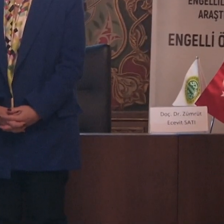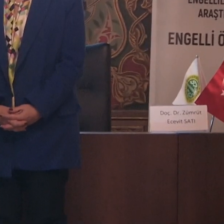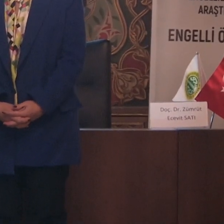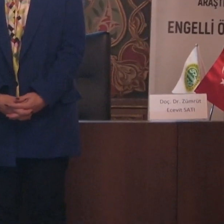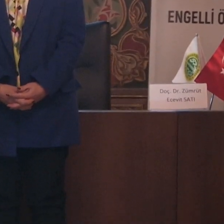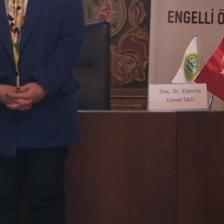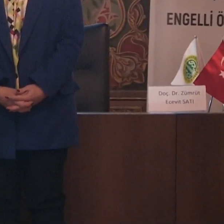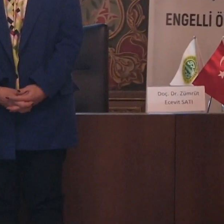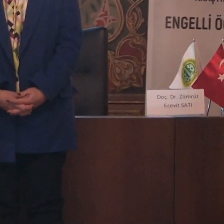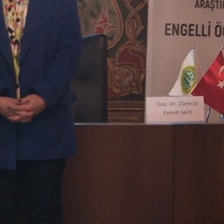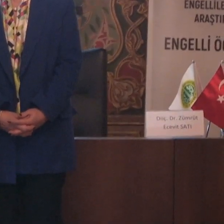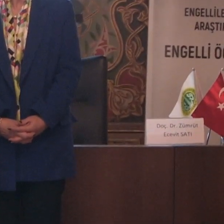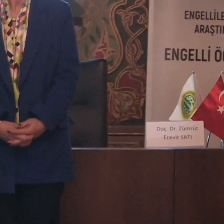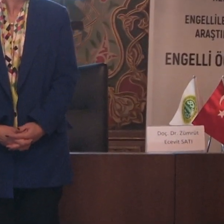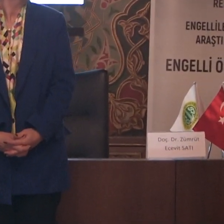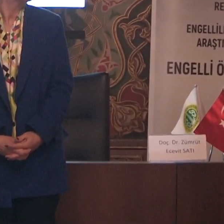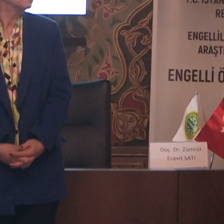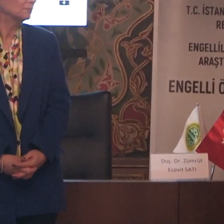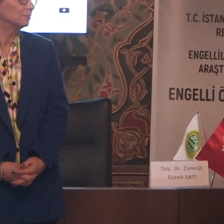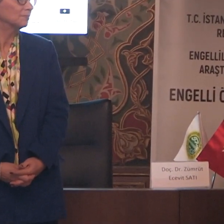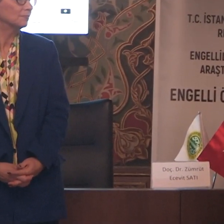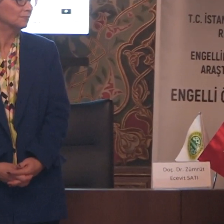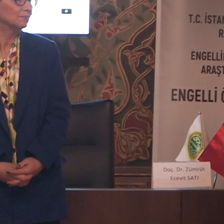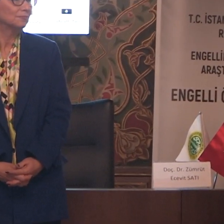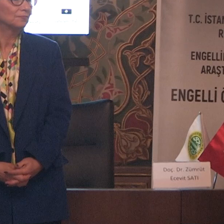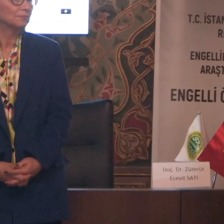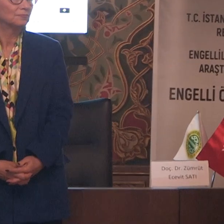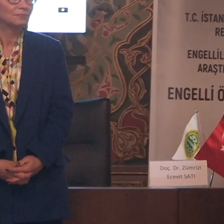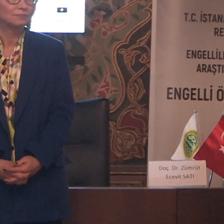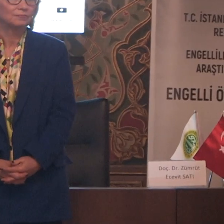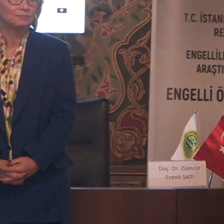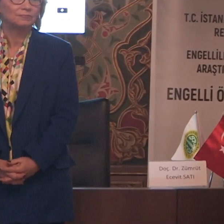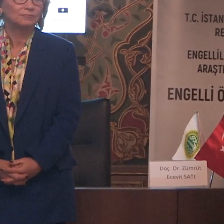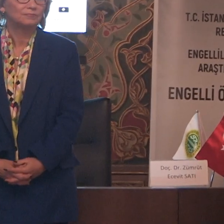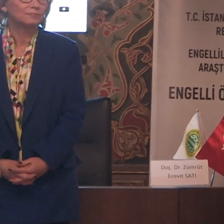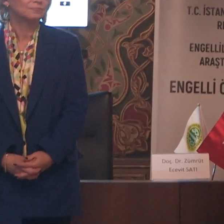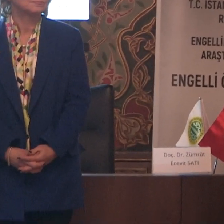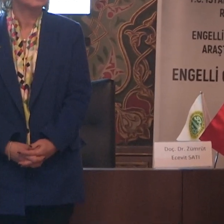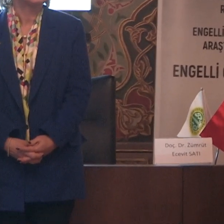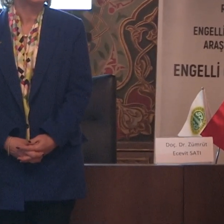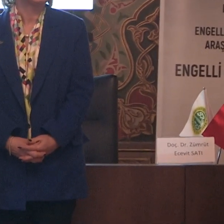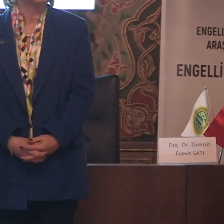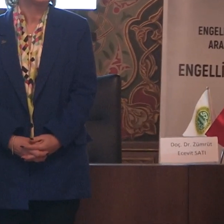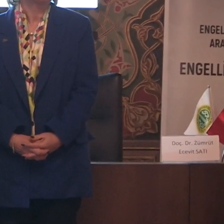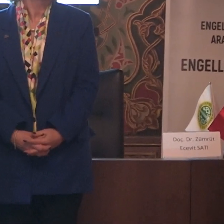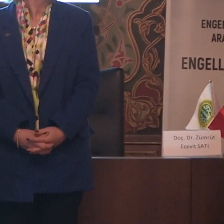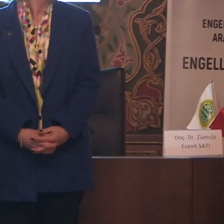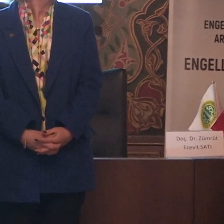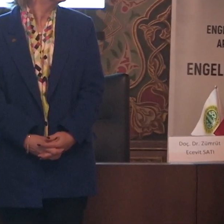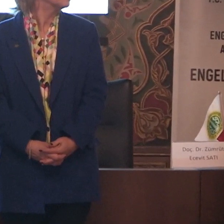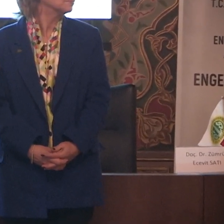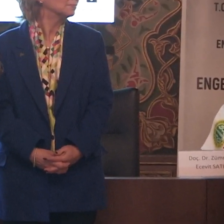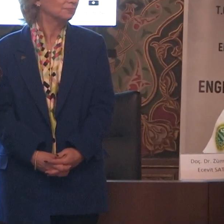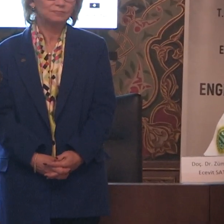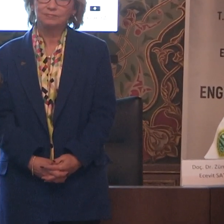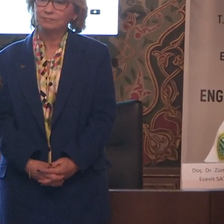2022 yılında COVID dönemindeyken bir yönetmelik çıkartıldı. Engelli öğrencilerin sınav yönetmenliği ve engelli öğrencilerin